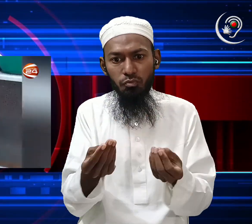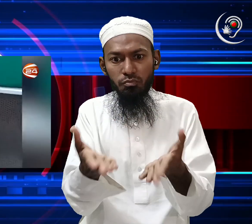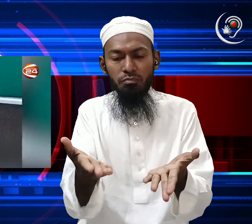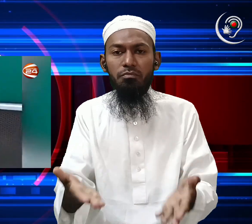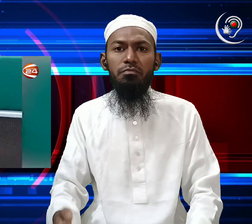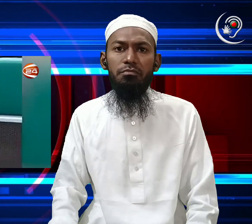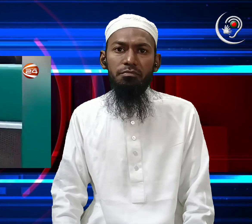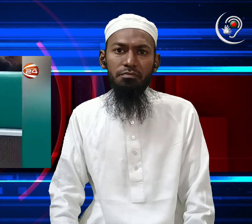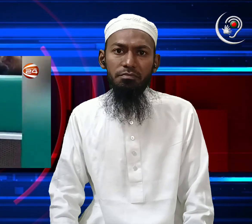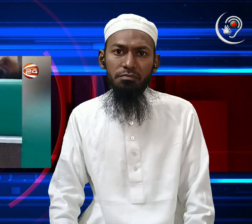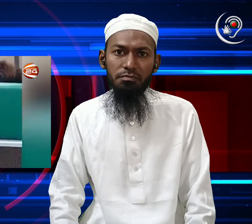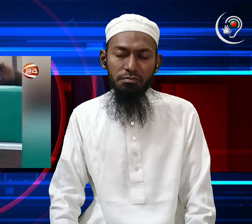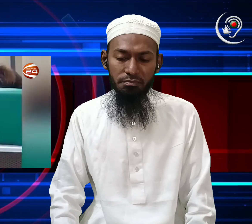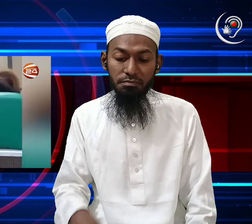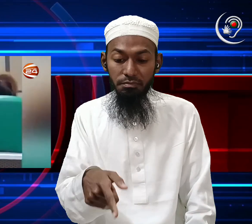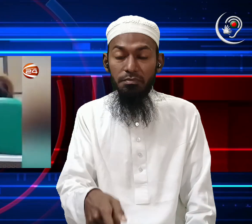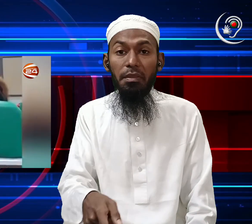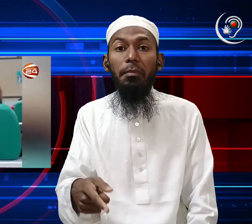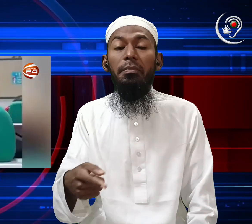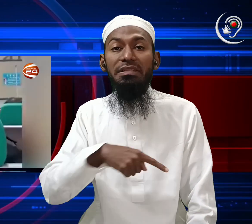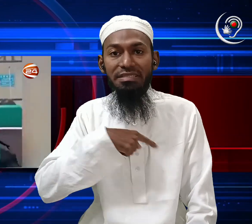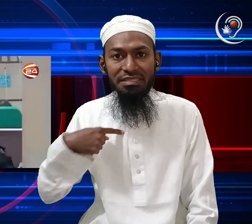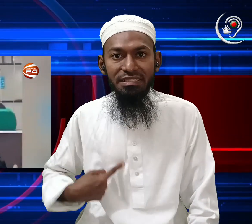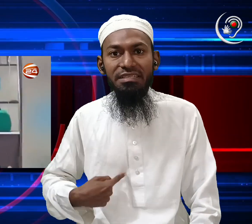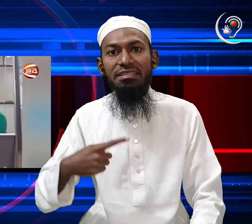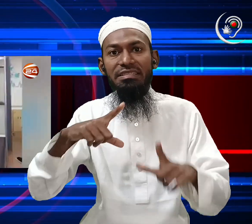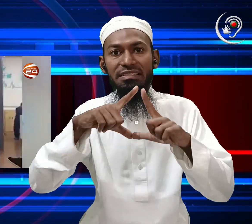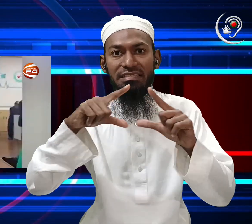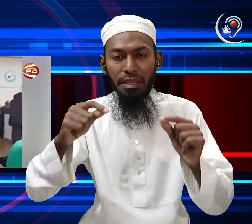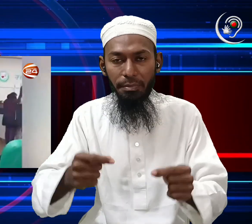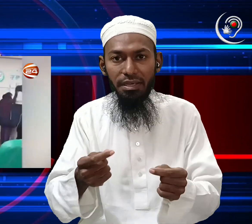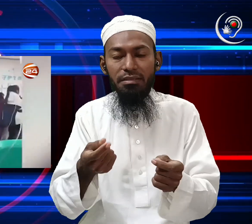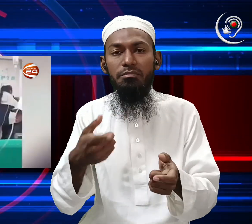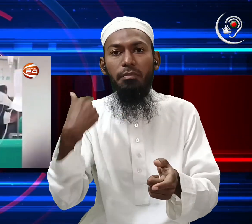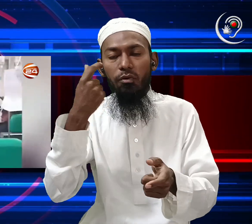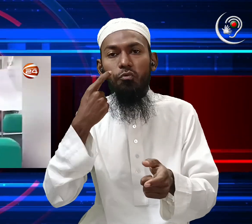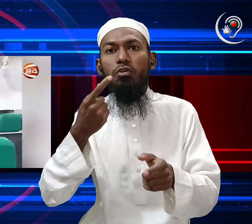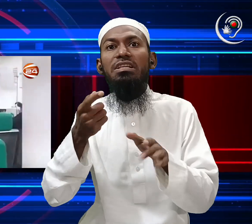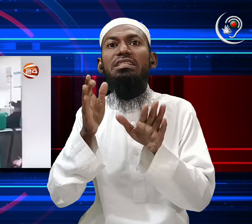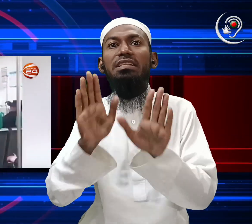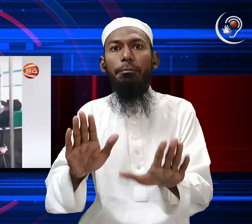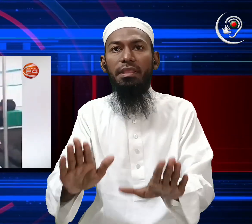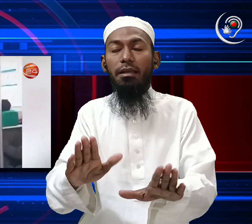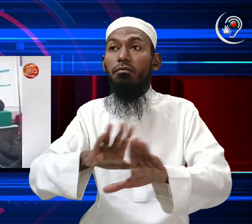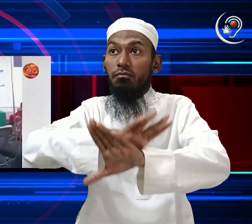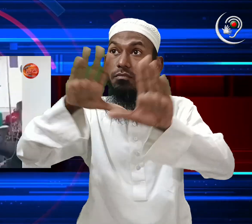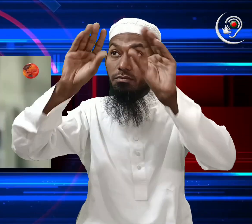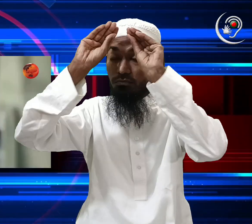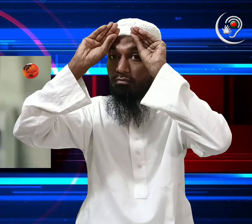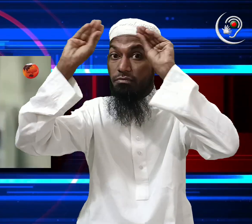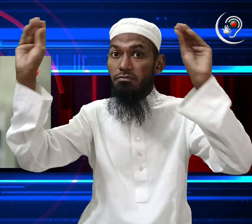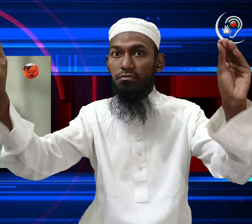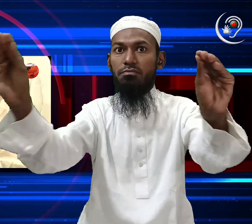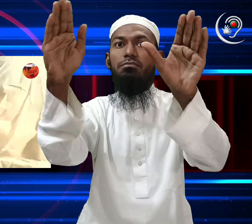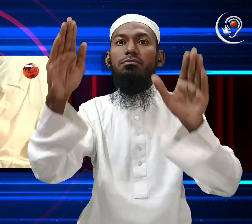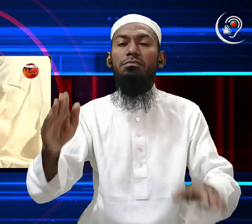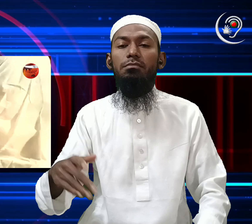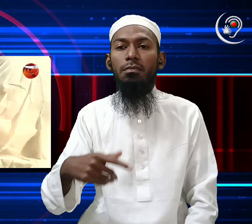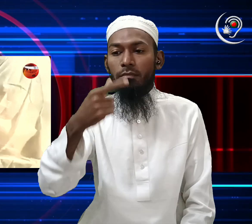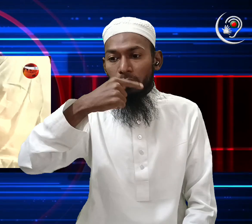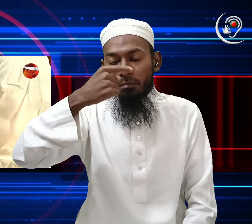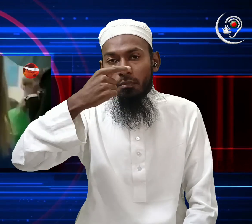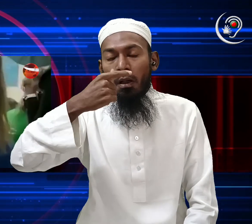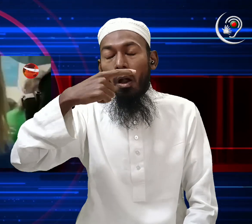সম্প্রতি চীন ও জাপানে HMPV নিয়ে গুরুত্বপূর্ণ সতর্কতা জারি করা হয়েছে। সর্দিজনিত কারণে ভর্তি হওয়া অনেক